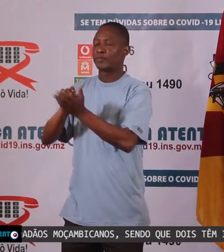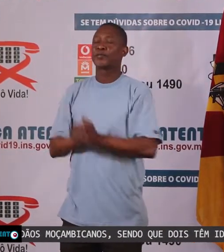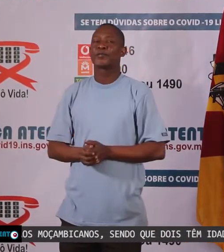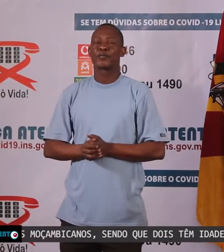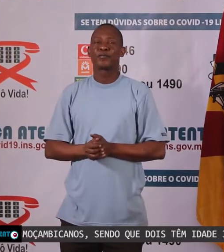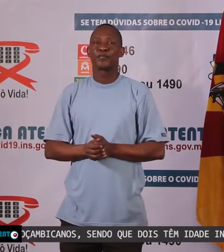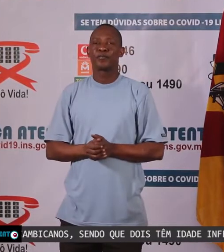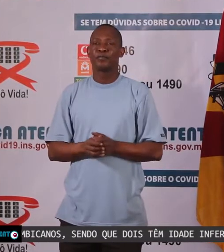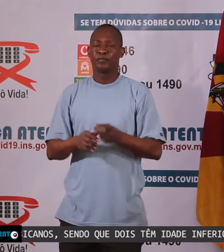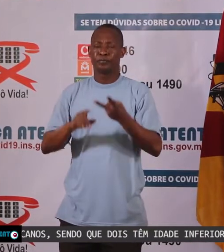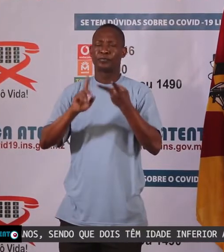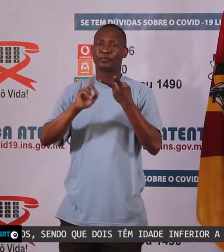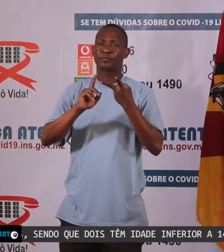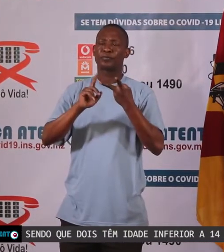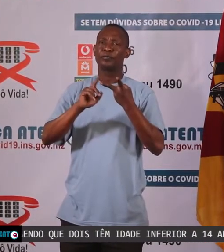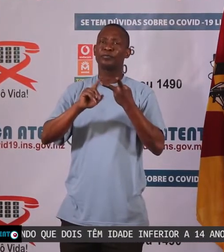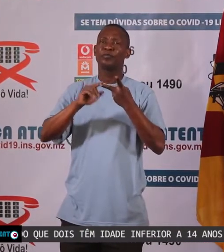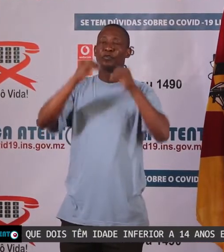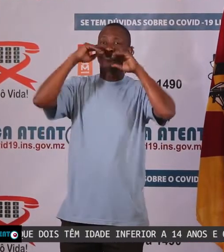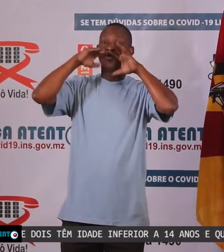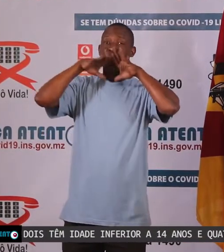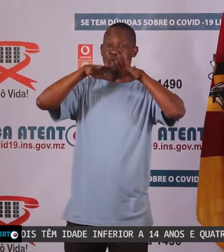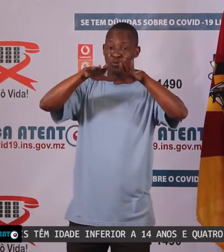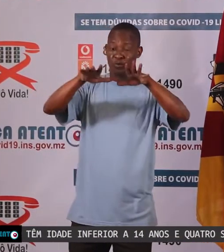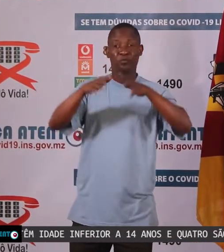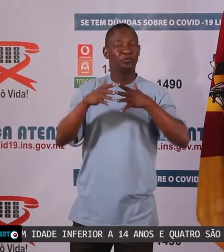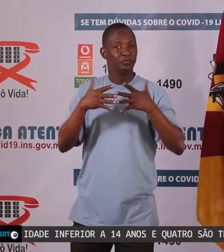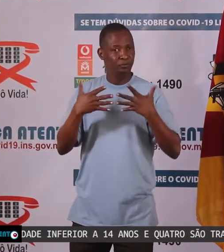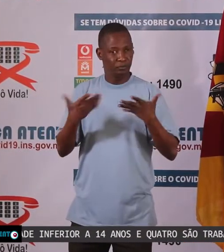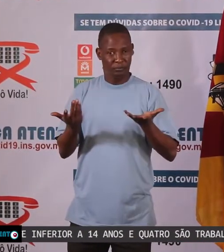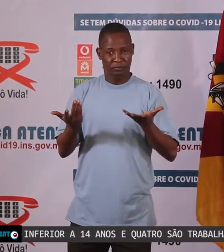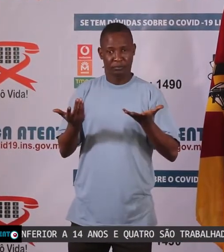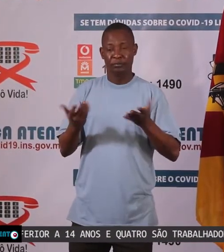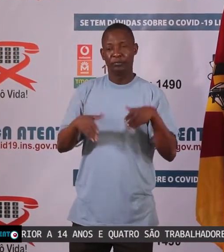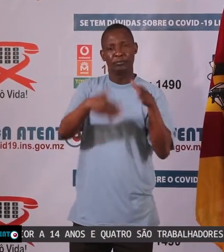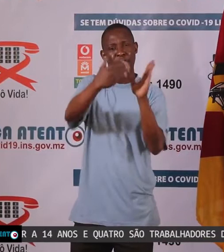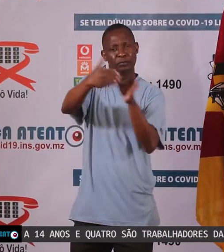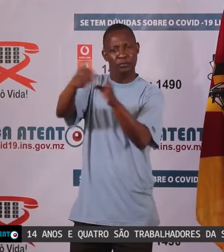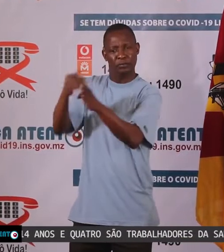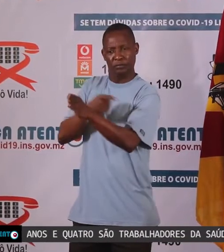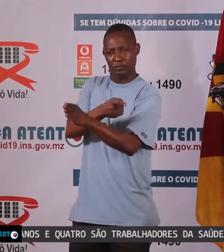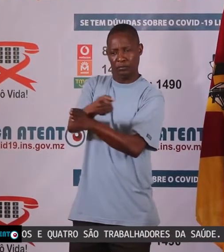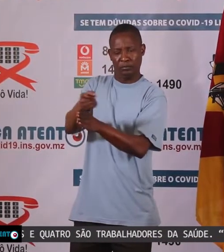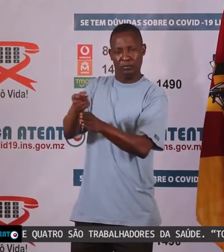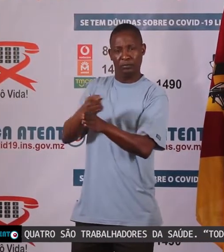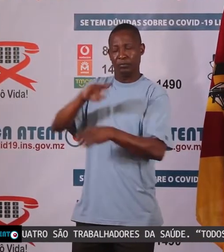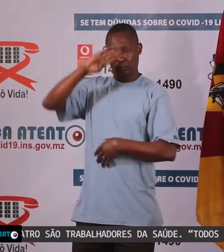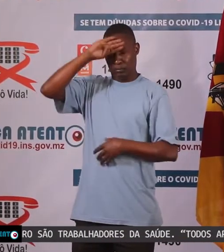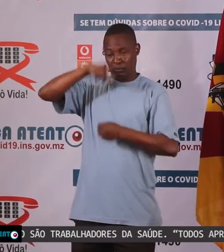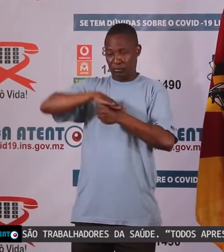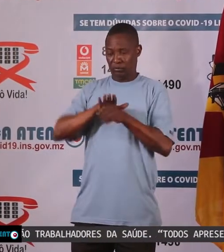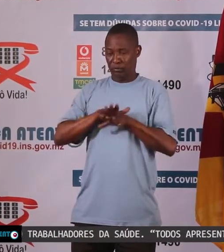Também gostaríamos de partilhar a informação sobre os pacientes que estão internados nas nossas unidades